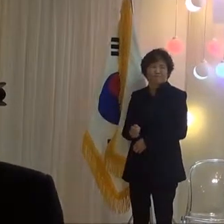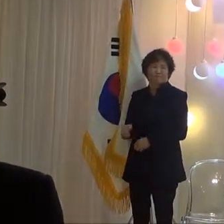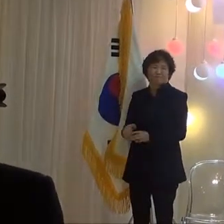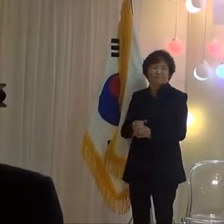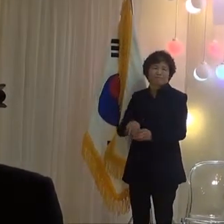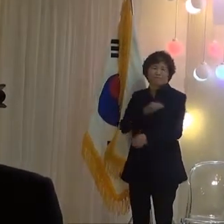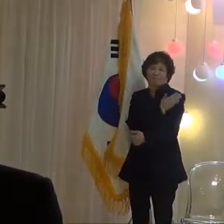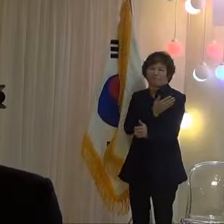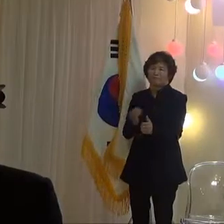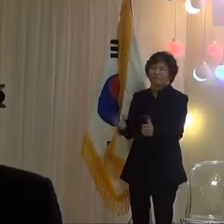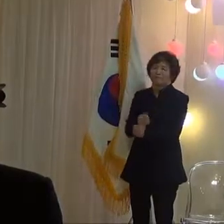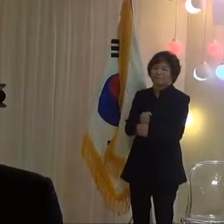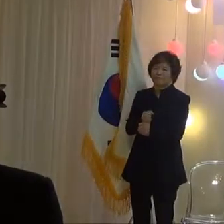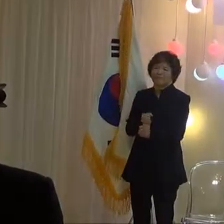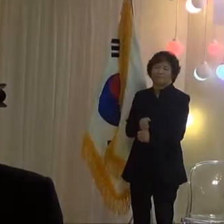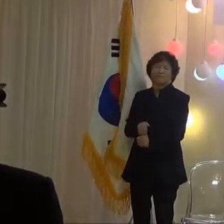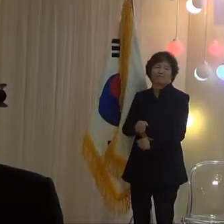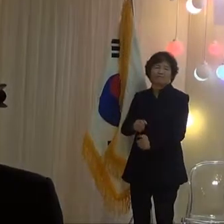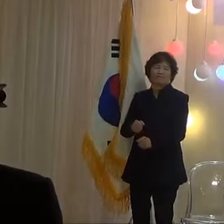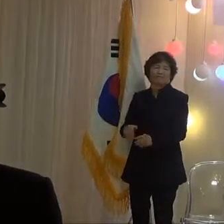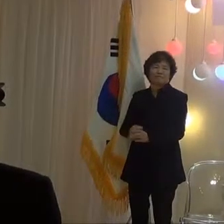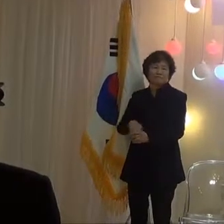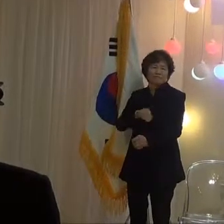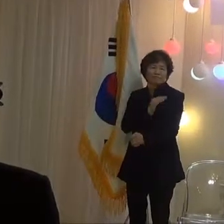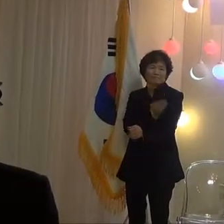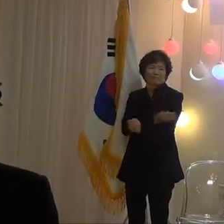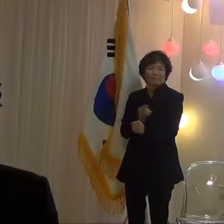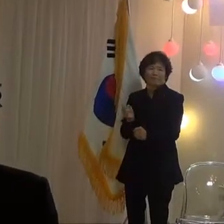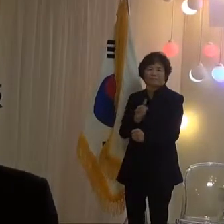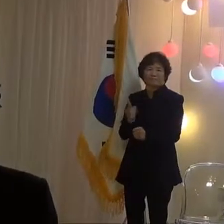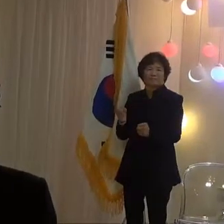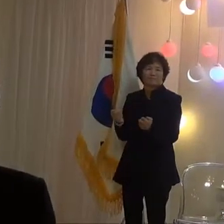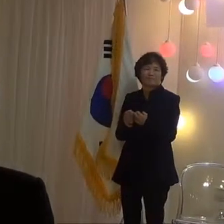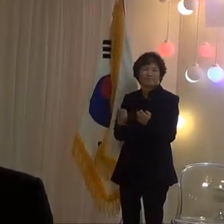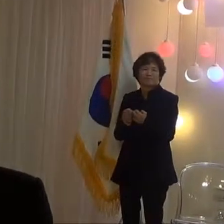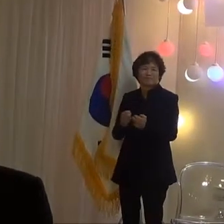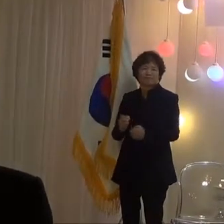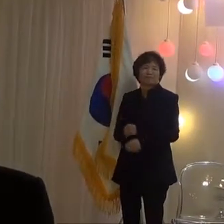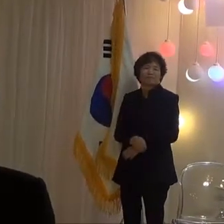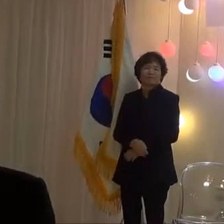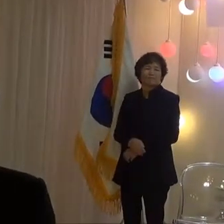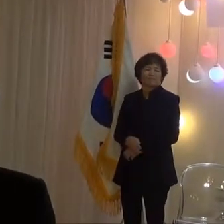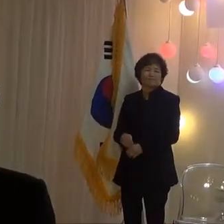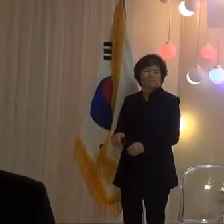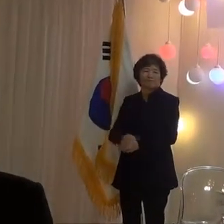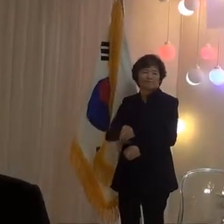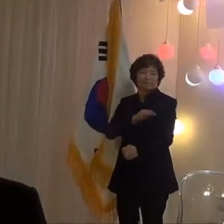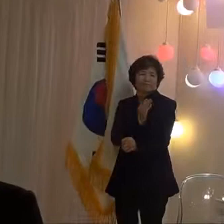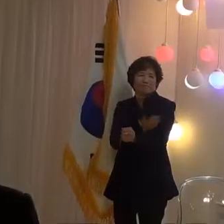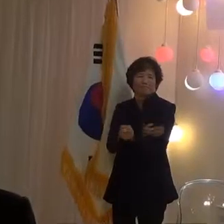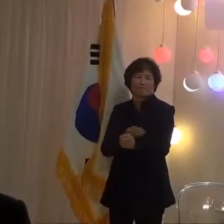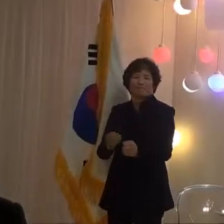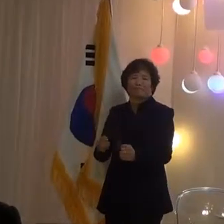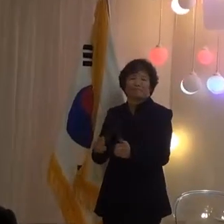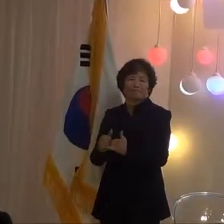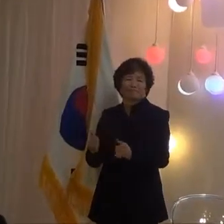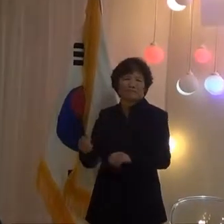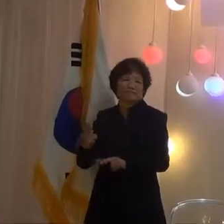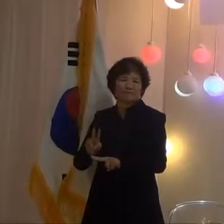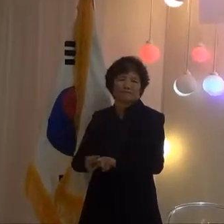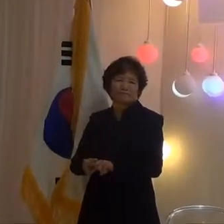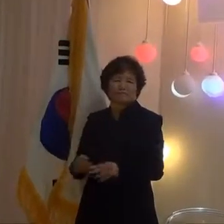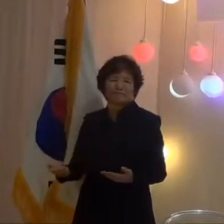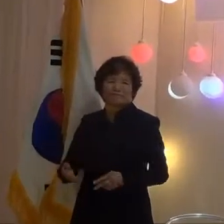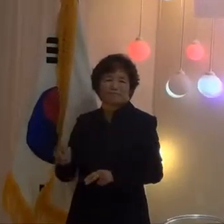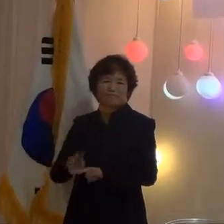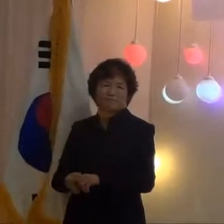잡고 있는데 문화를 그러면 어떻게 해야 되나? 문화를 산업이 이렇게 일자리 창출도 해야 되고 이런